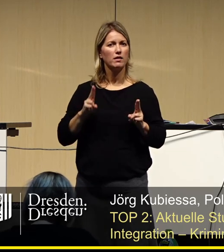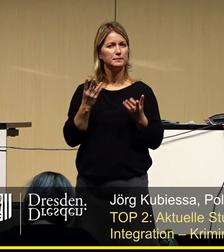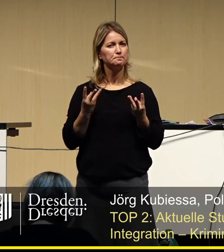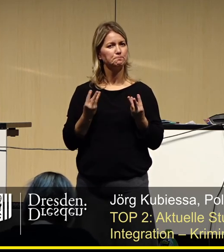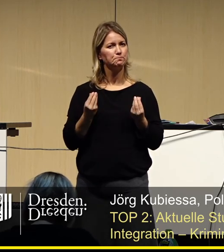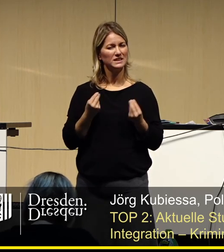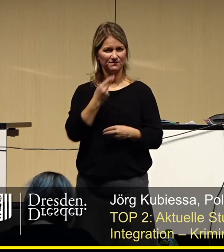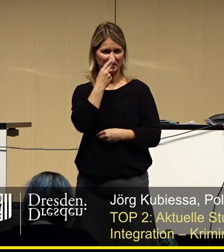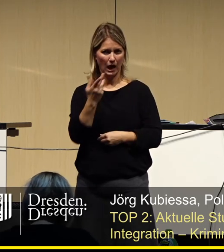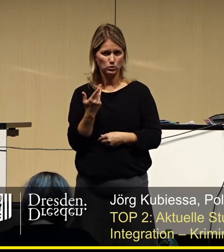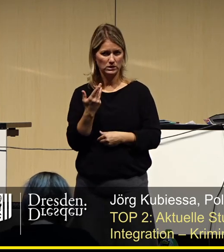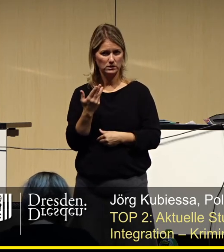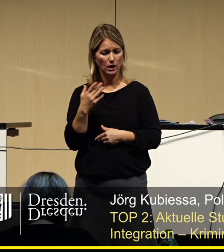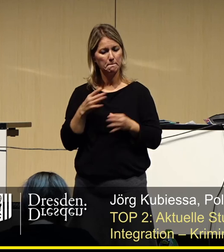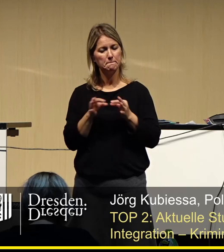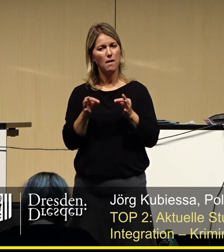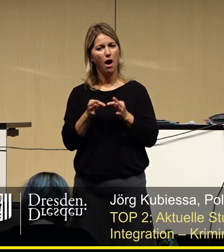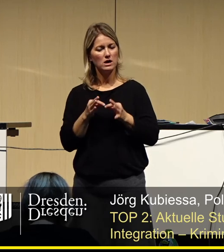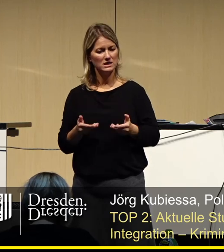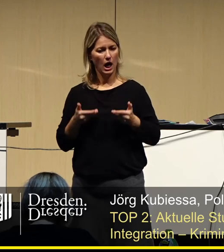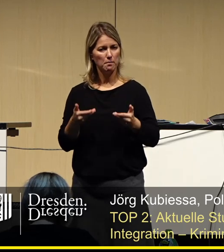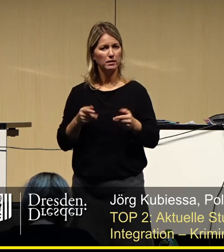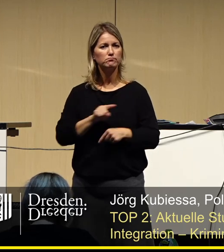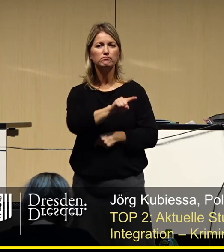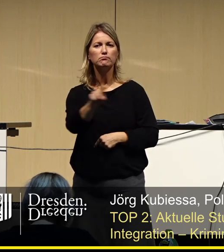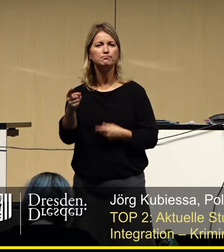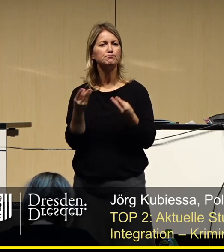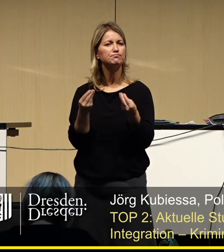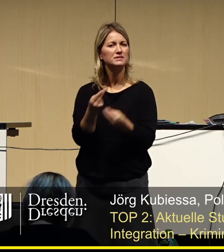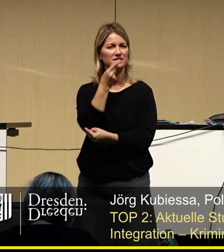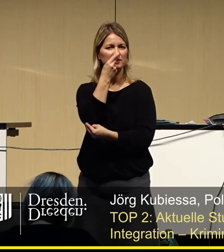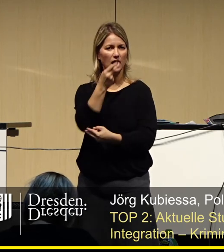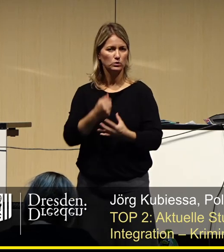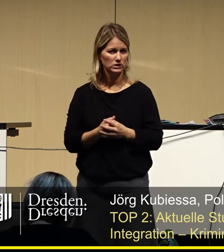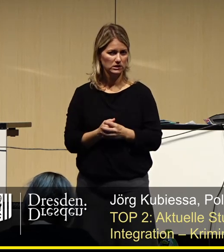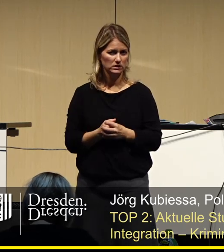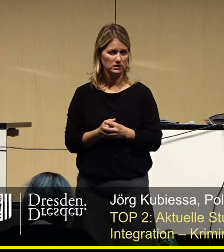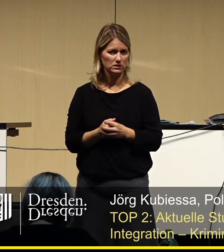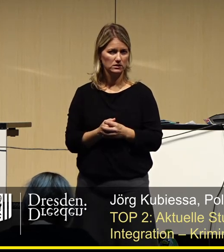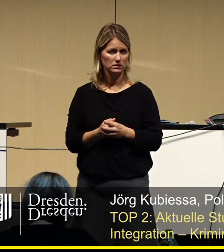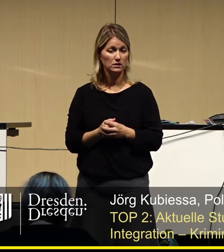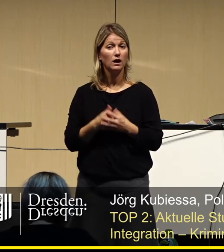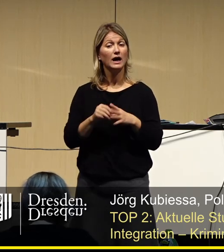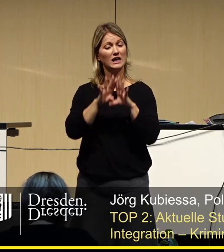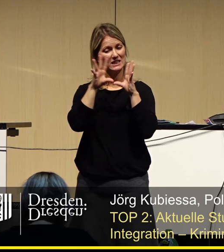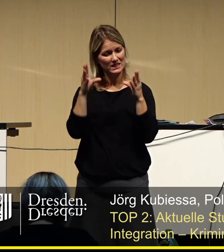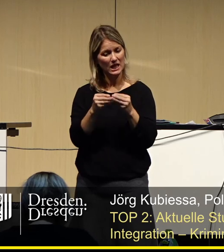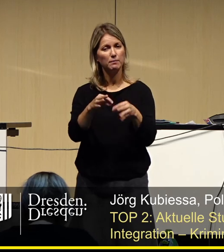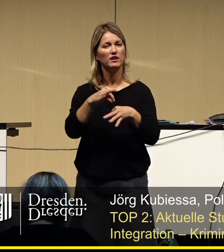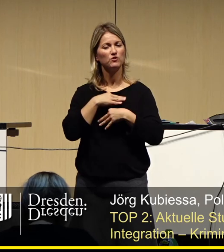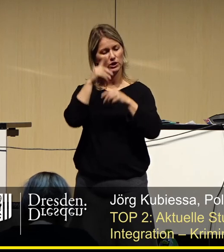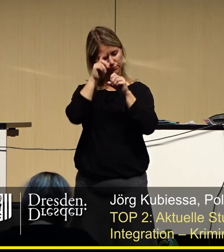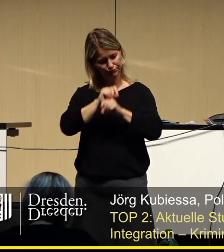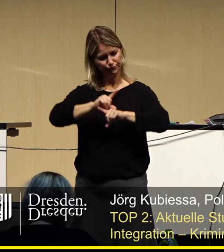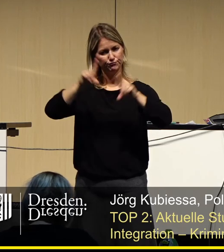unsere Maßnahmen. Und insofern wird für mich daraus ein Bild.